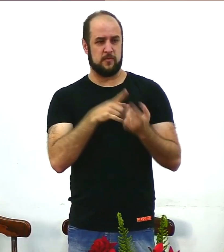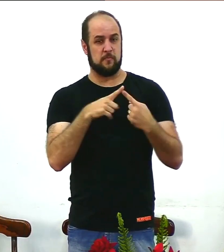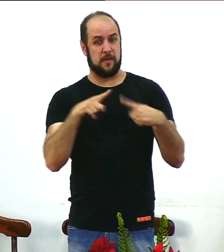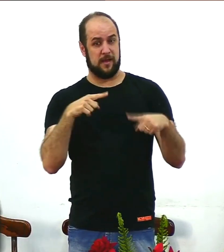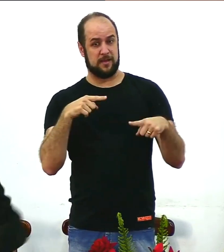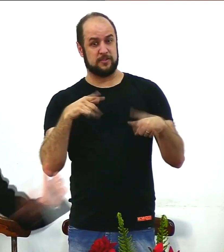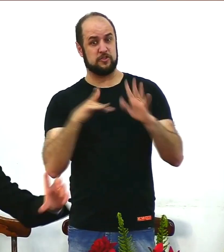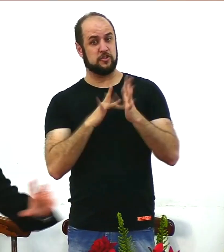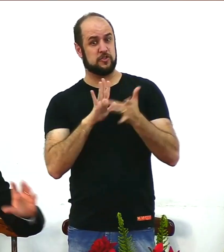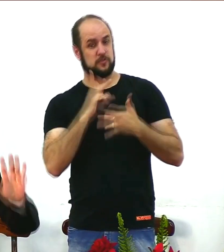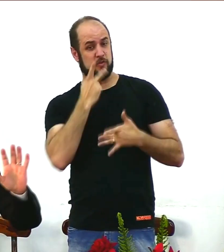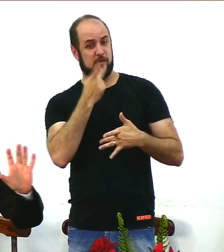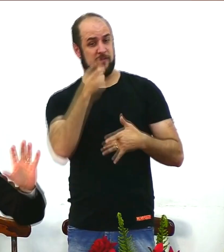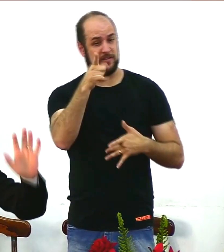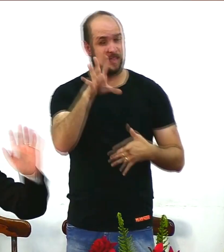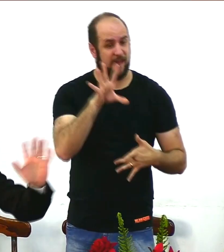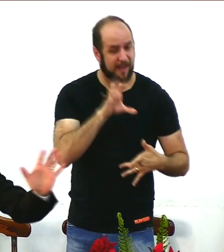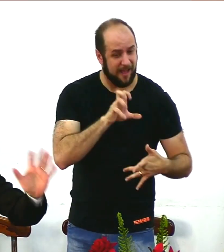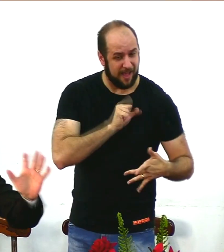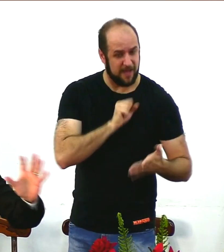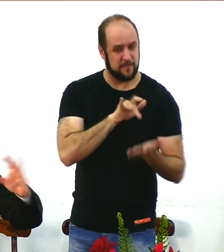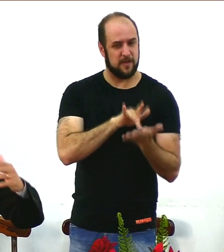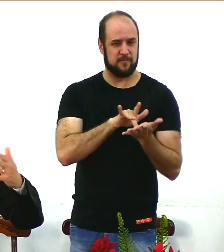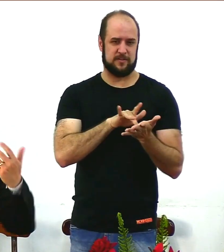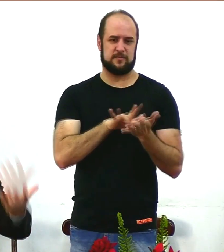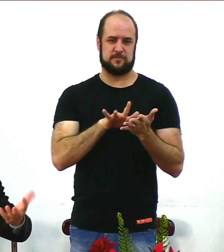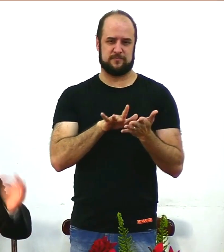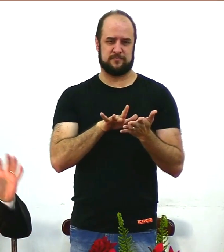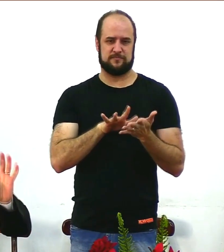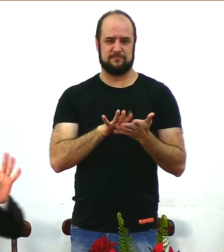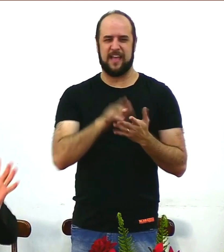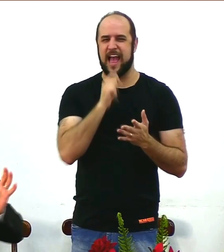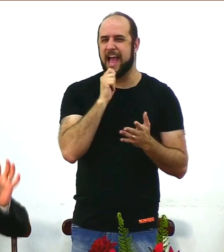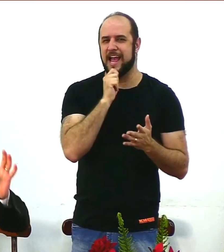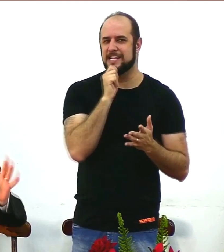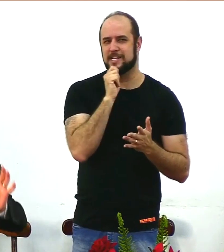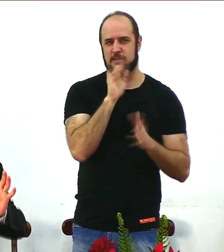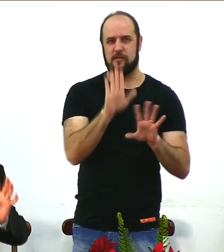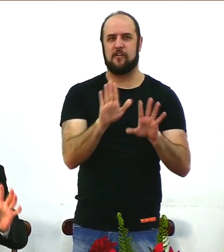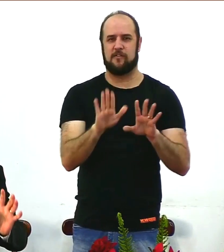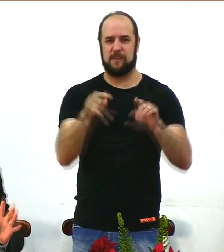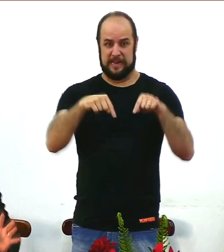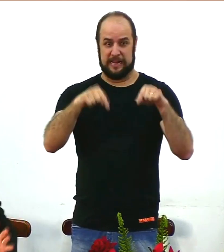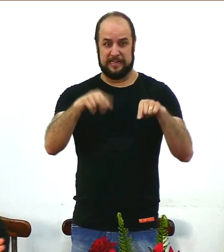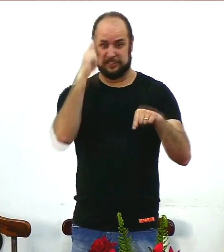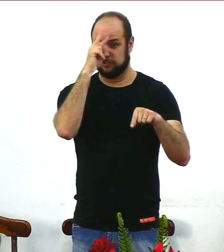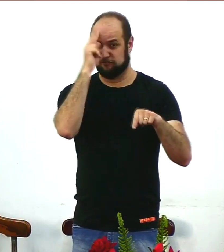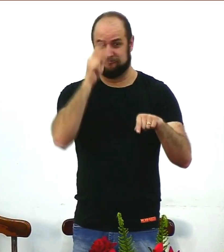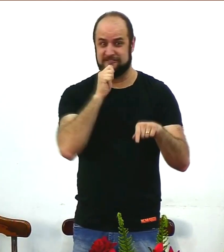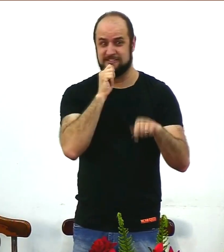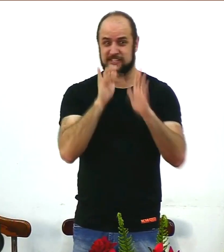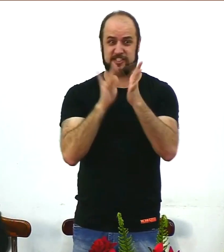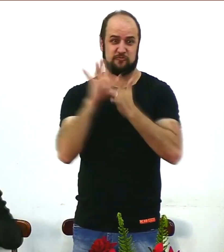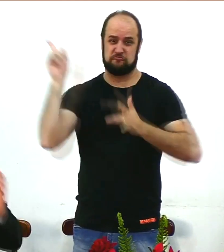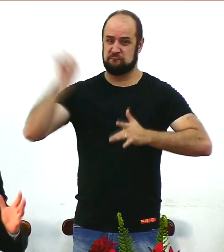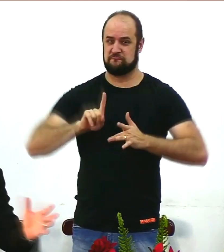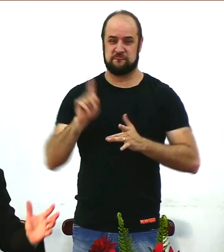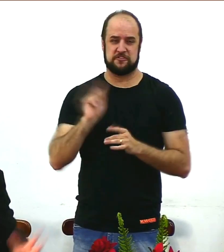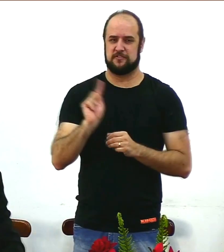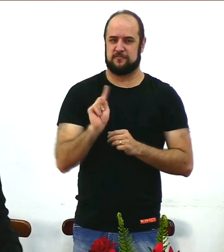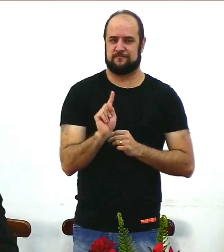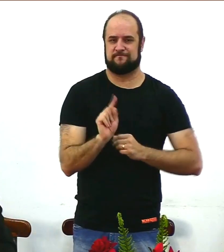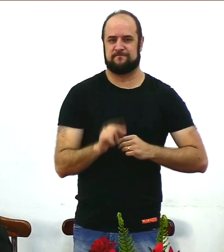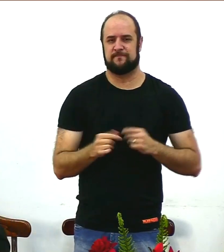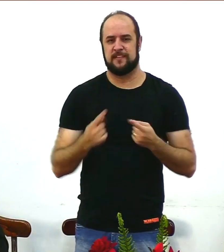dura como esta? É importante lembrar duas coisas. Na maneira como Deus vai conduzindo a história,